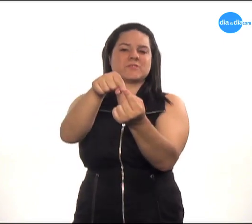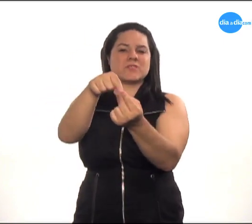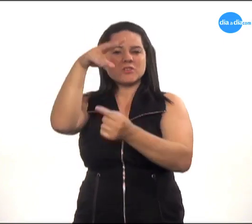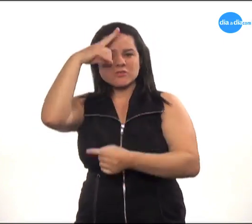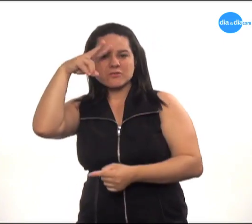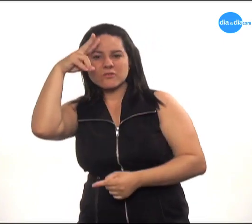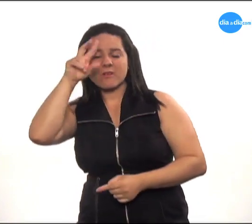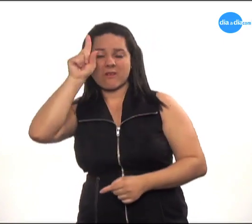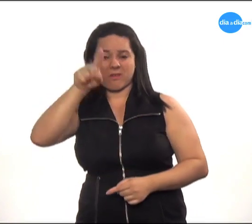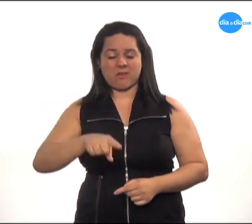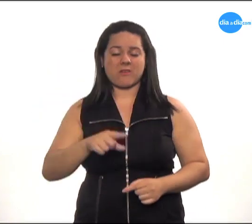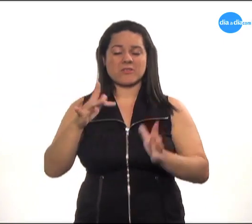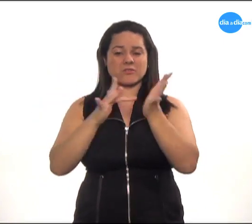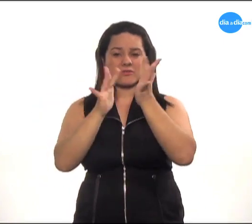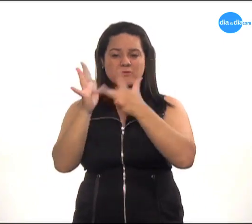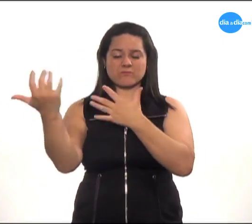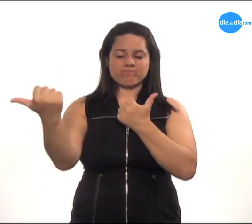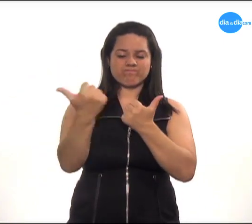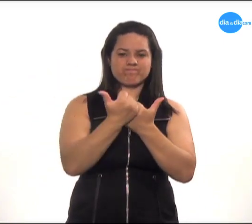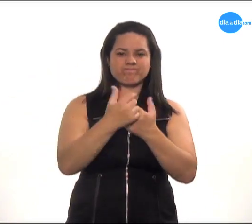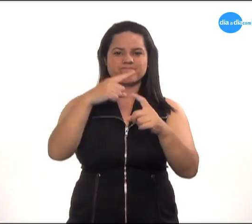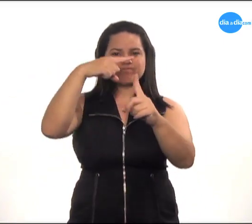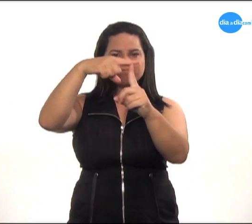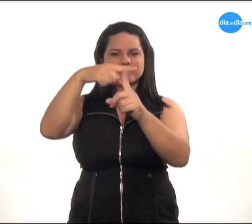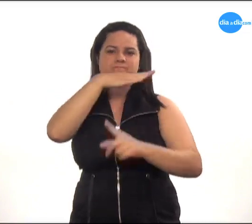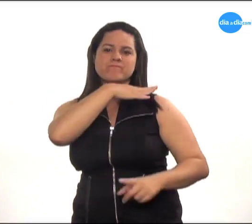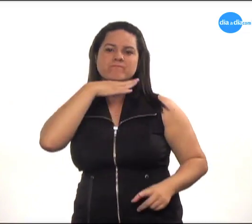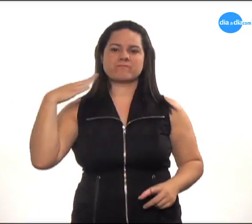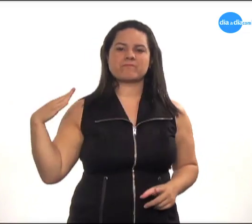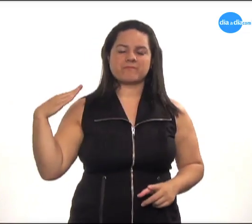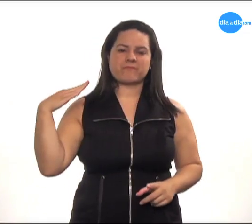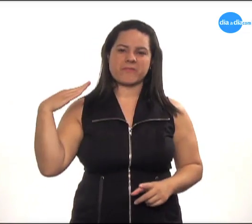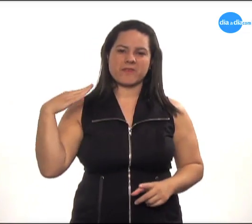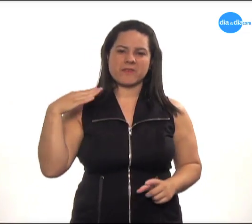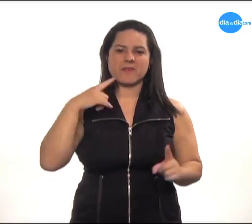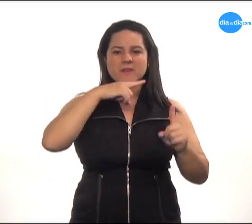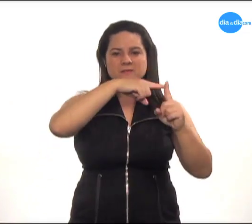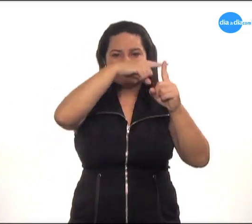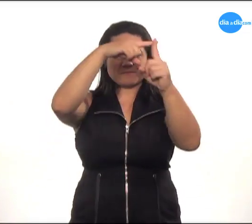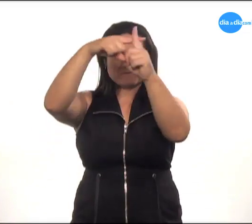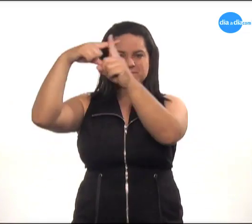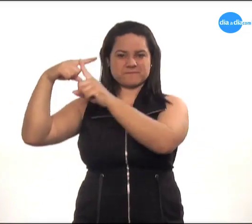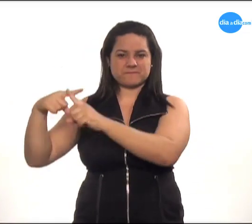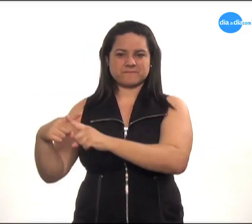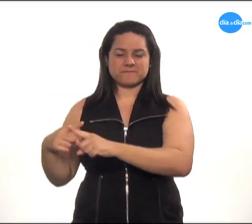do Calvário por mim e por você. Satanás estava oferecendo um atalho.